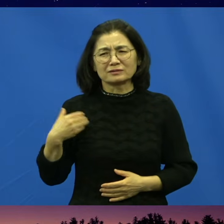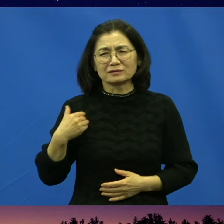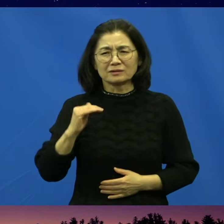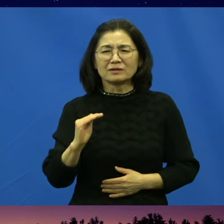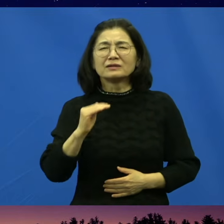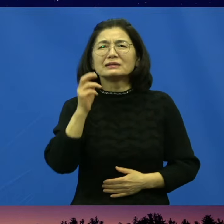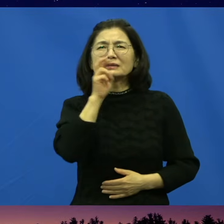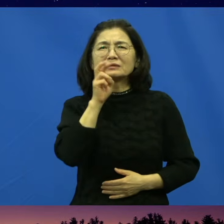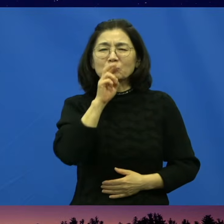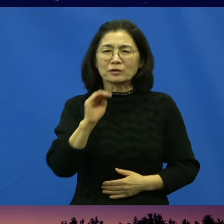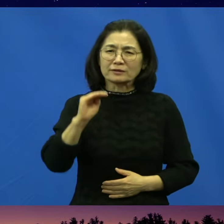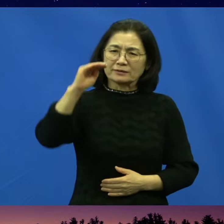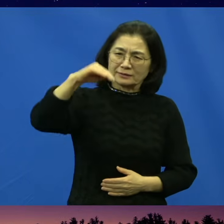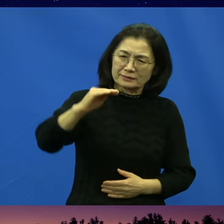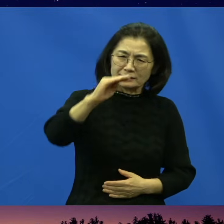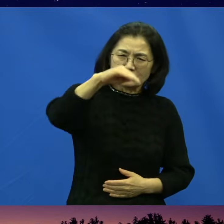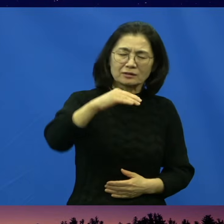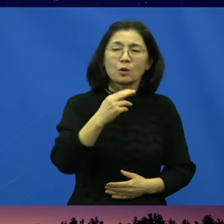죄짐.